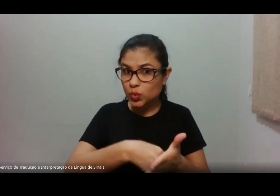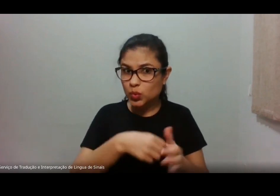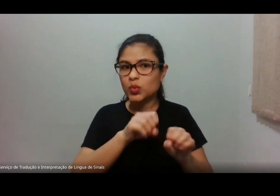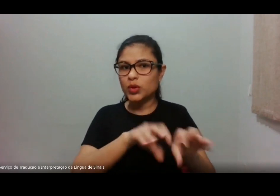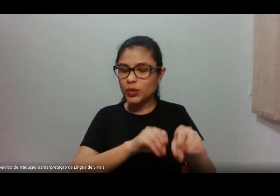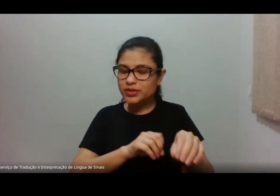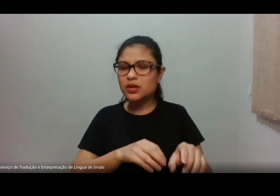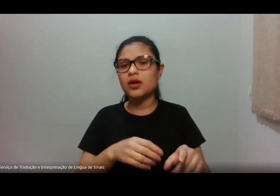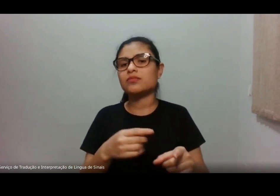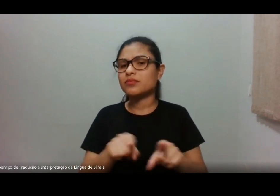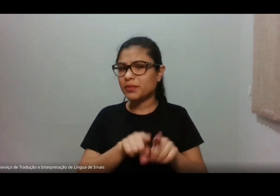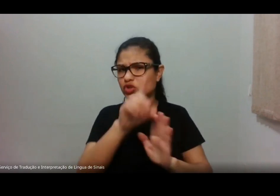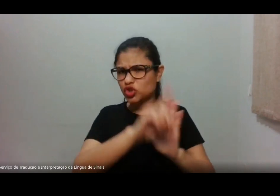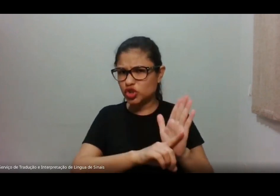Porque,